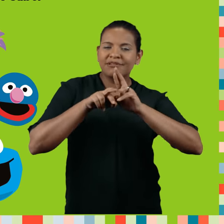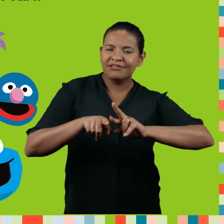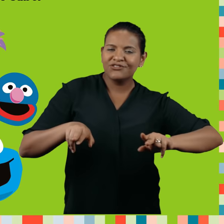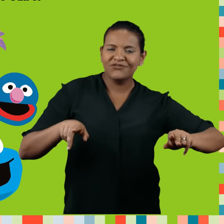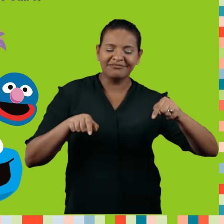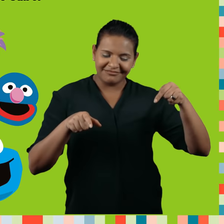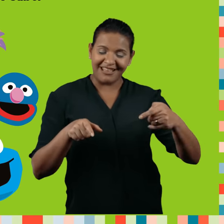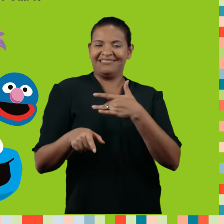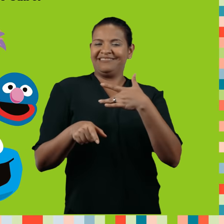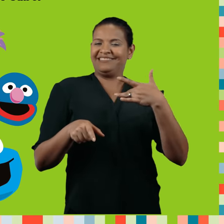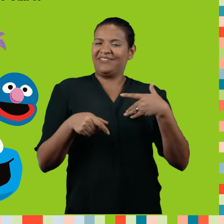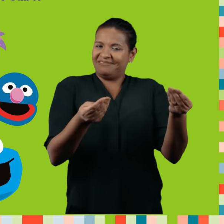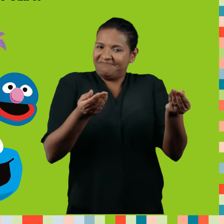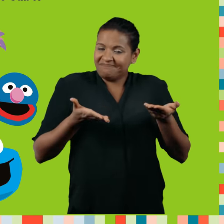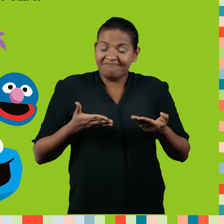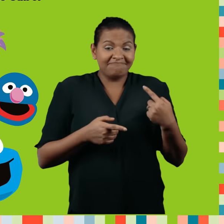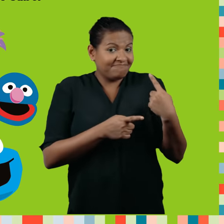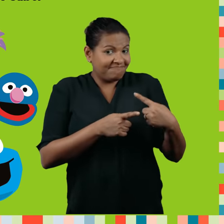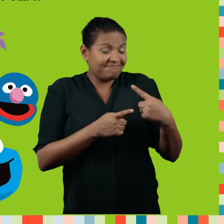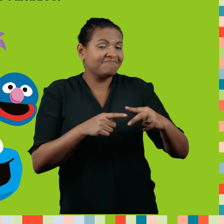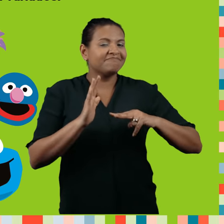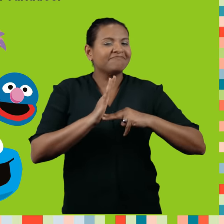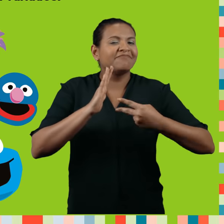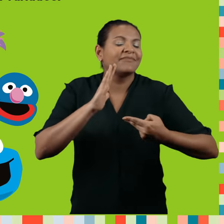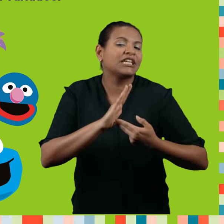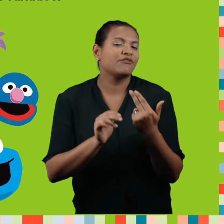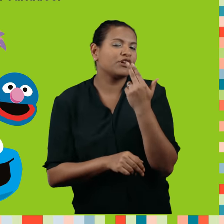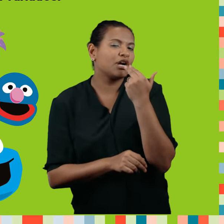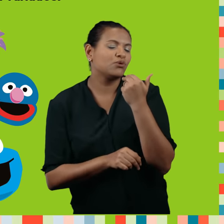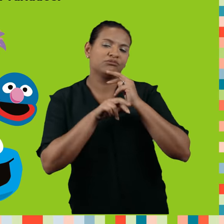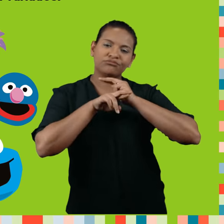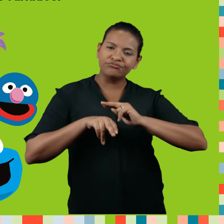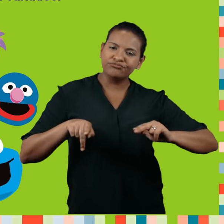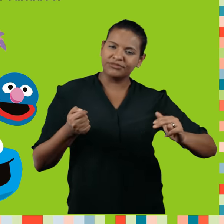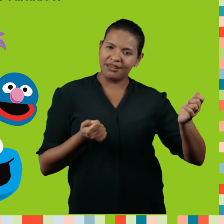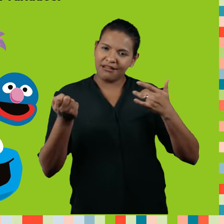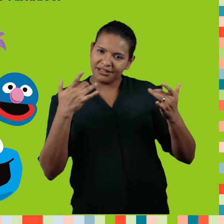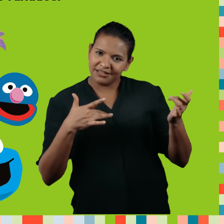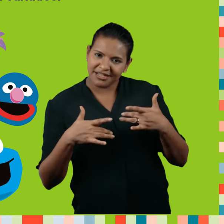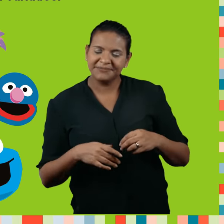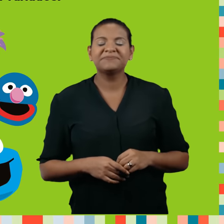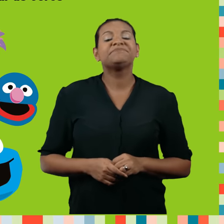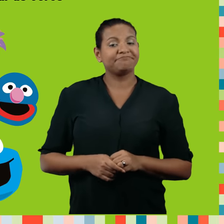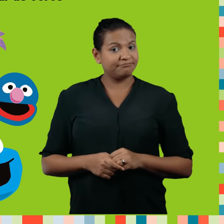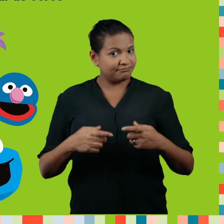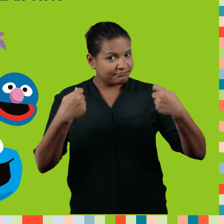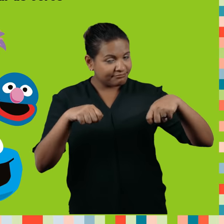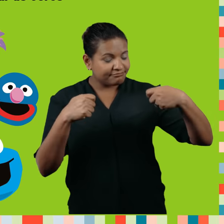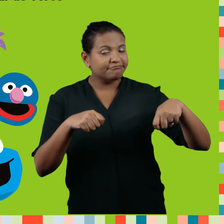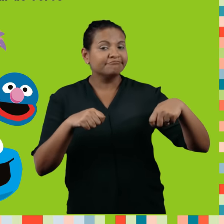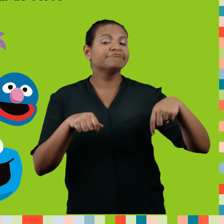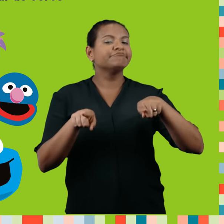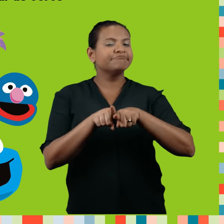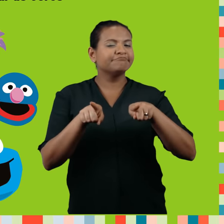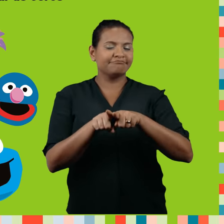saudável, porque esse é um jeito fácil de saber que estamos comendo nutrientes bem variados. Vale lembrar que